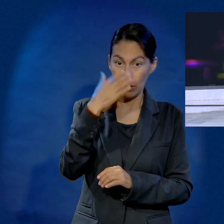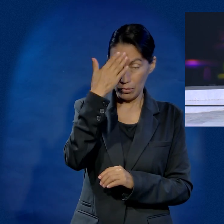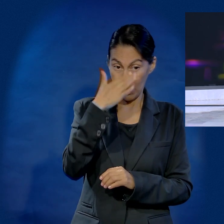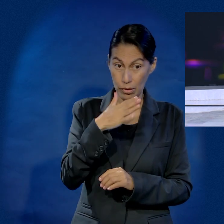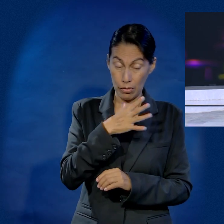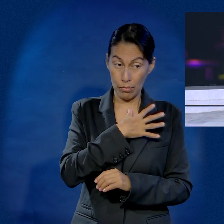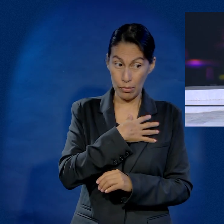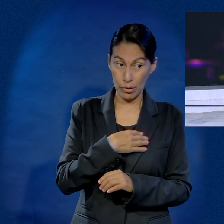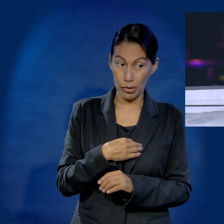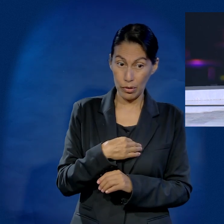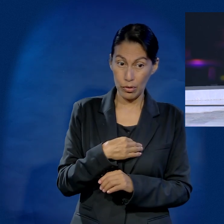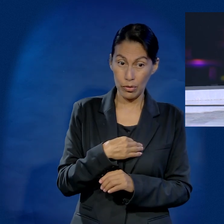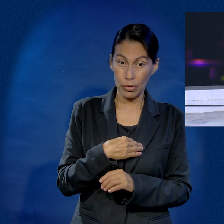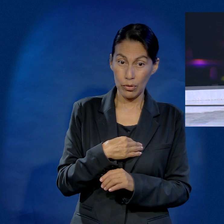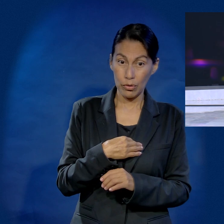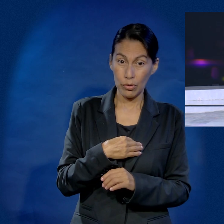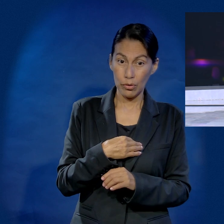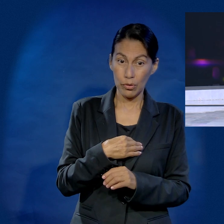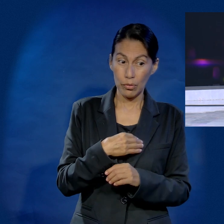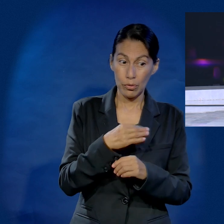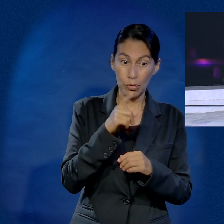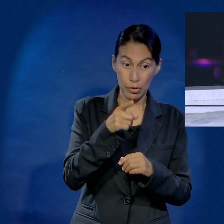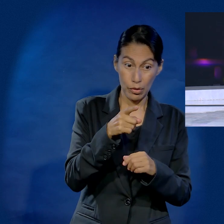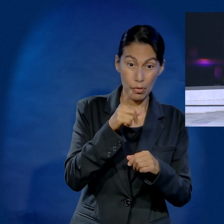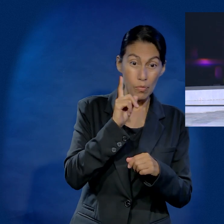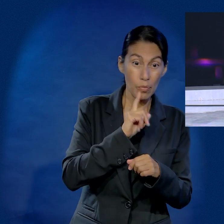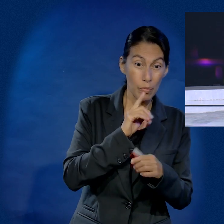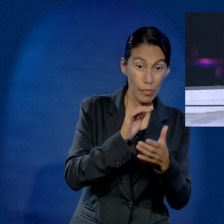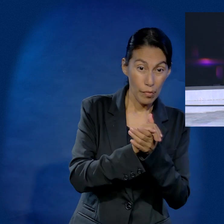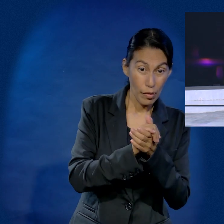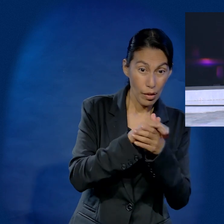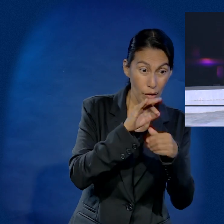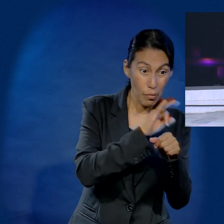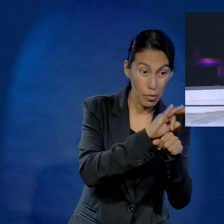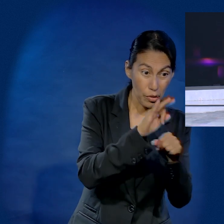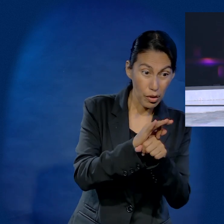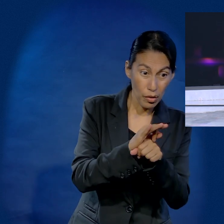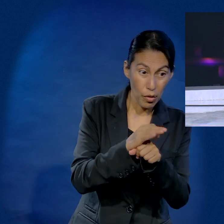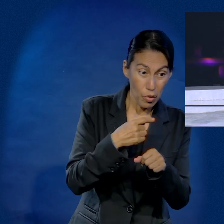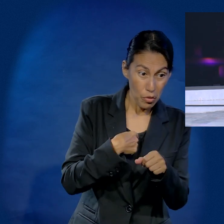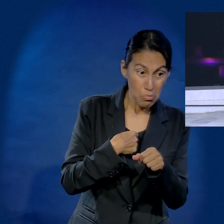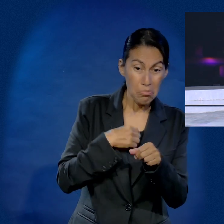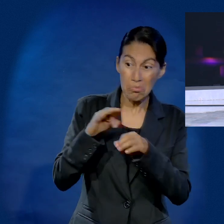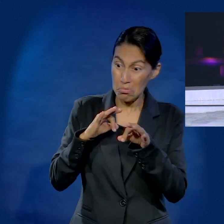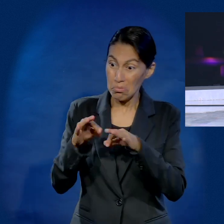Si yo no supiera que mis hijos están protegidos,